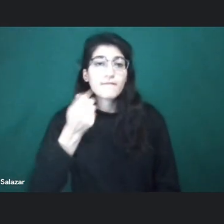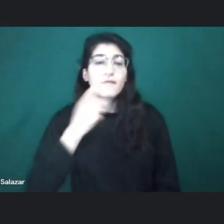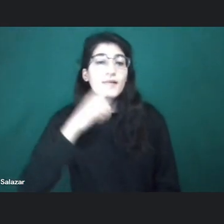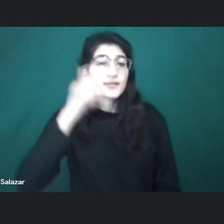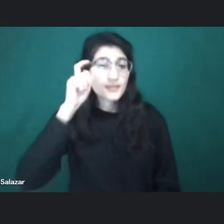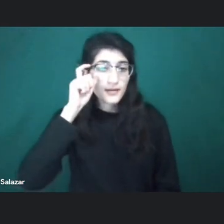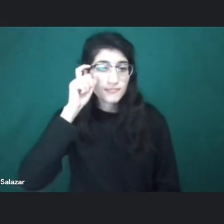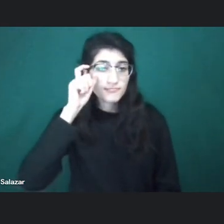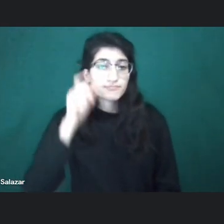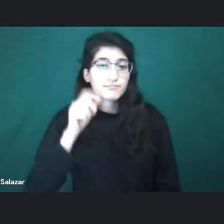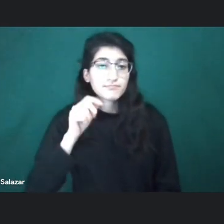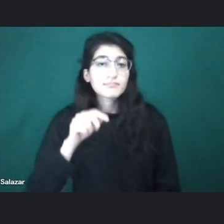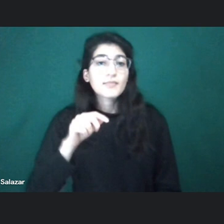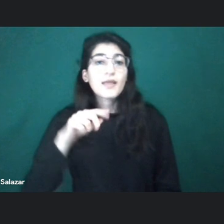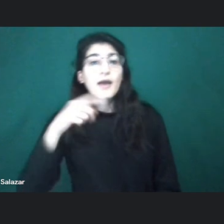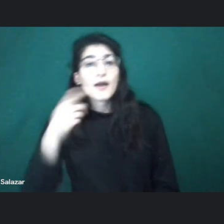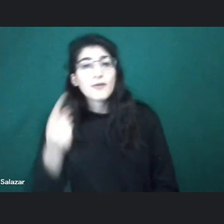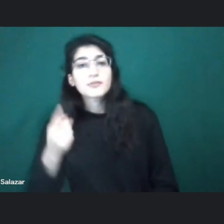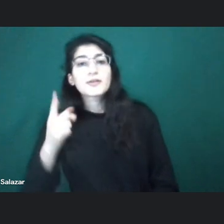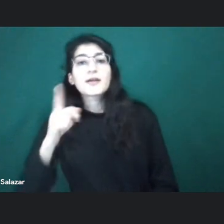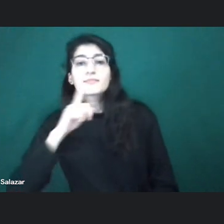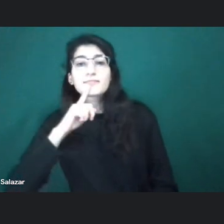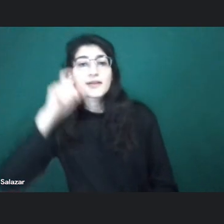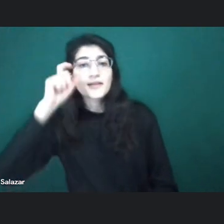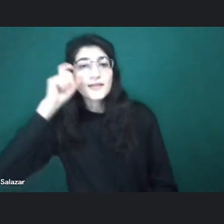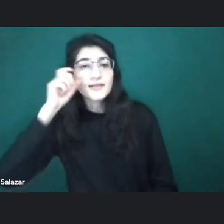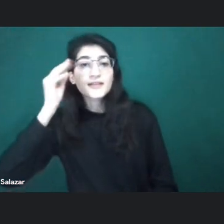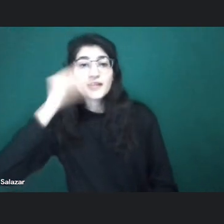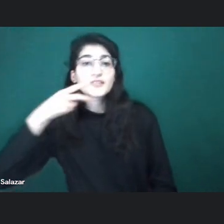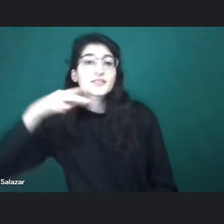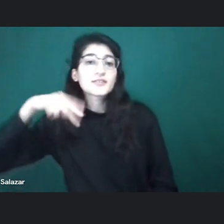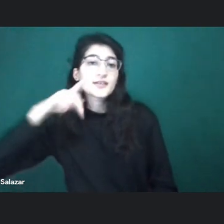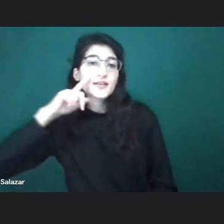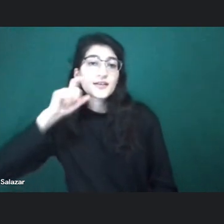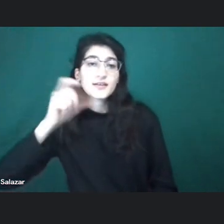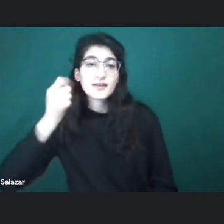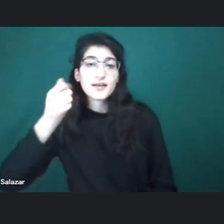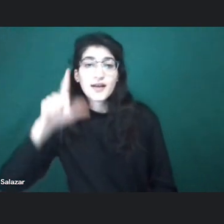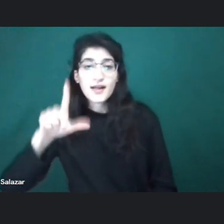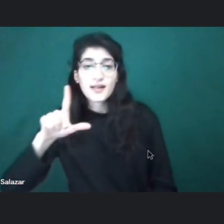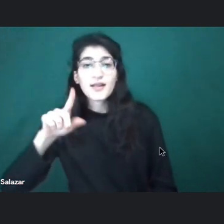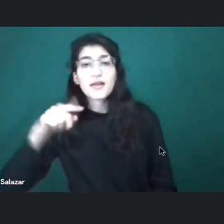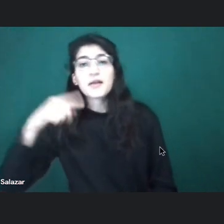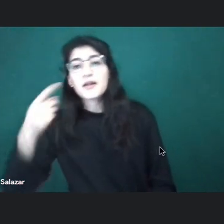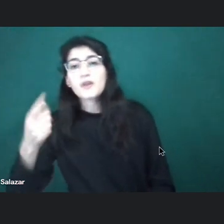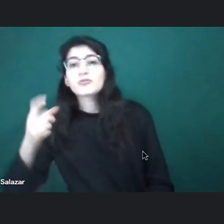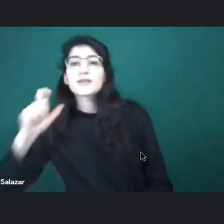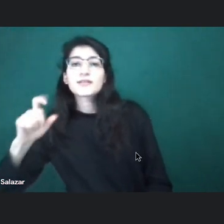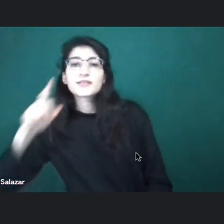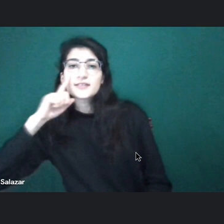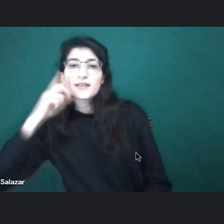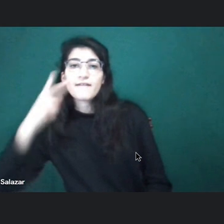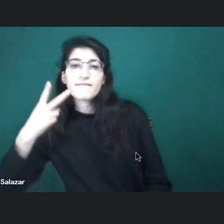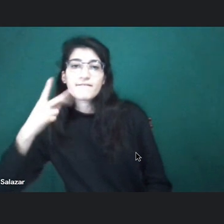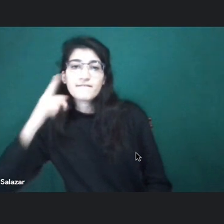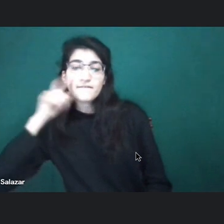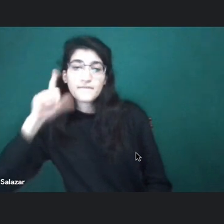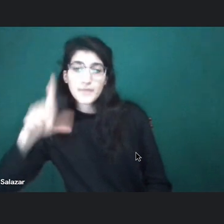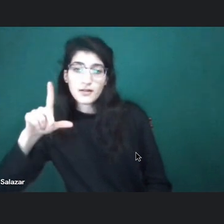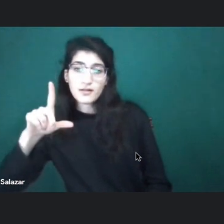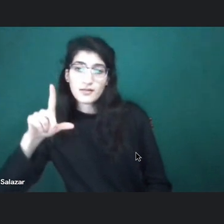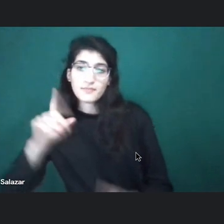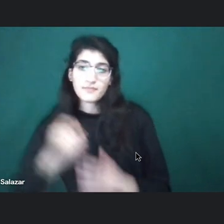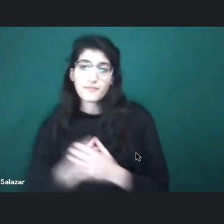Technical. Bien. Civil. Y civil, muy bien. ¿Y cómo serían los bloques?